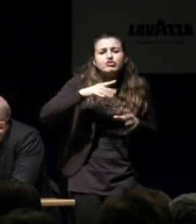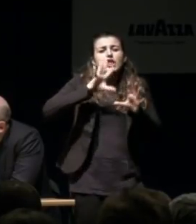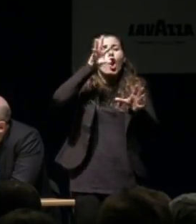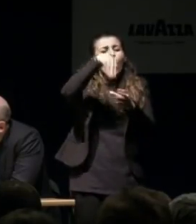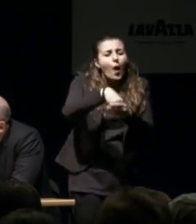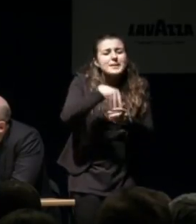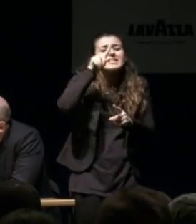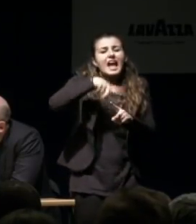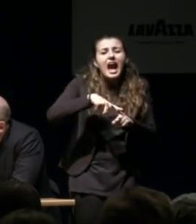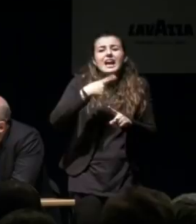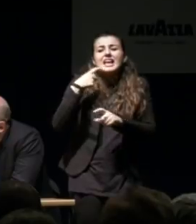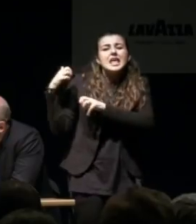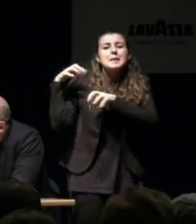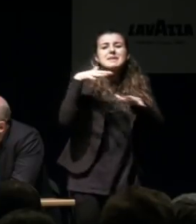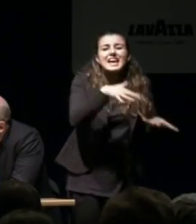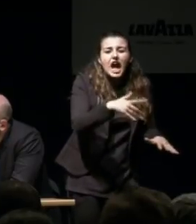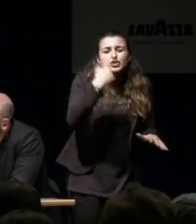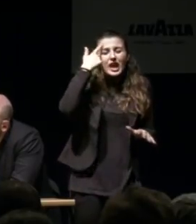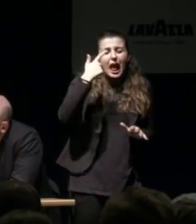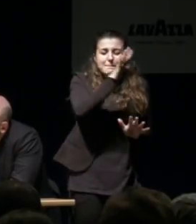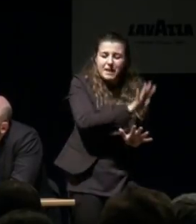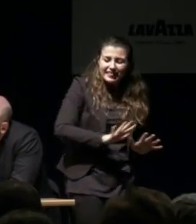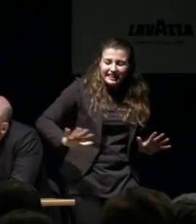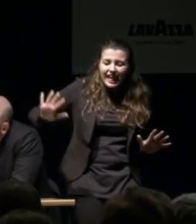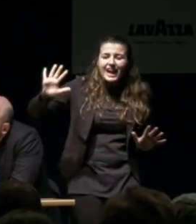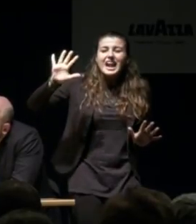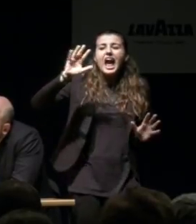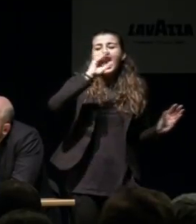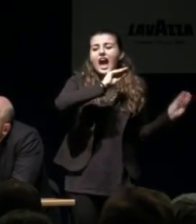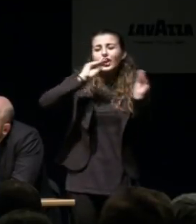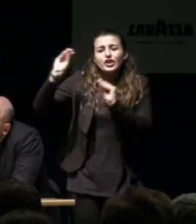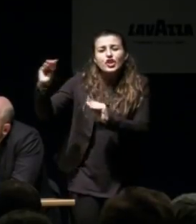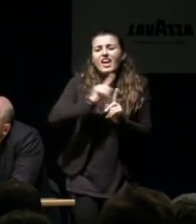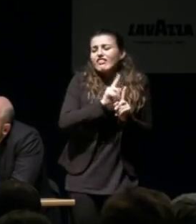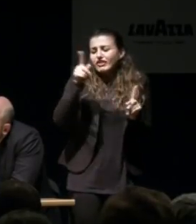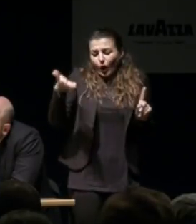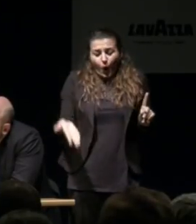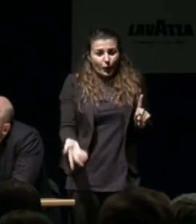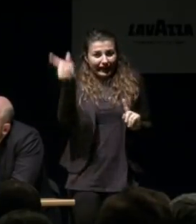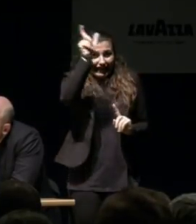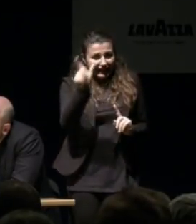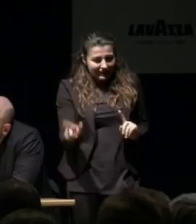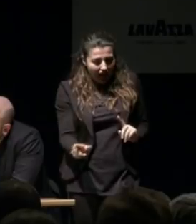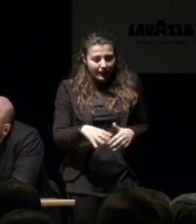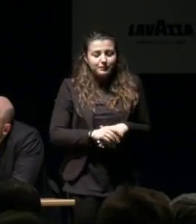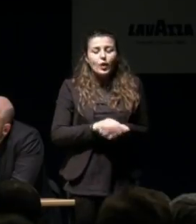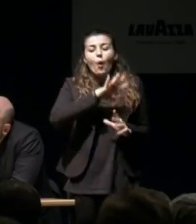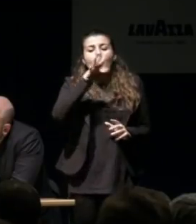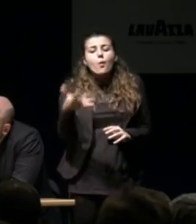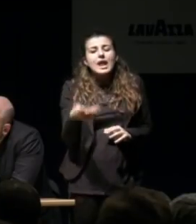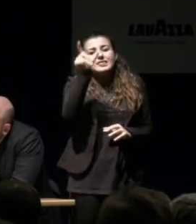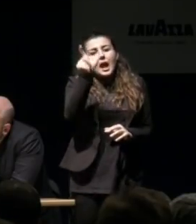le migrazioni che dal mediterraneo del medio oriente arrivavano arrivarono fino a noi un altro personaggio